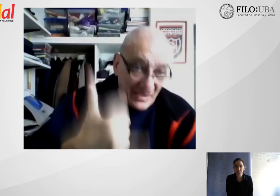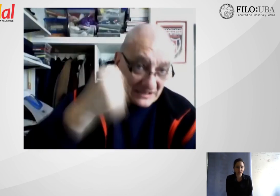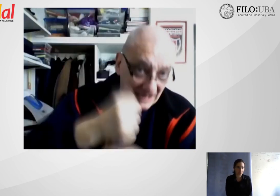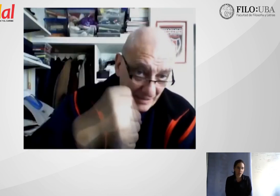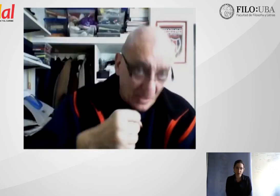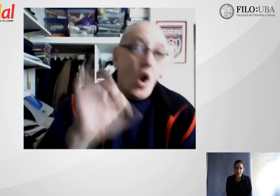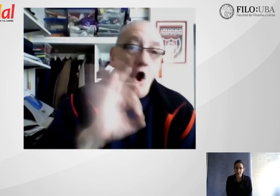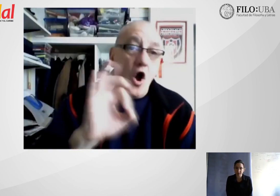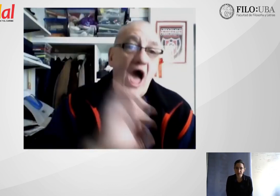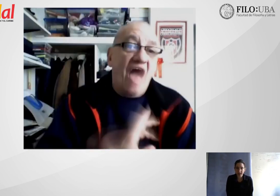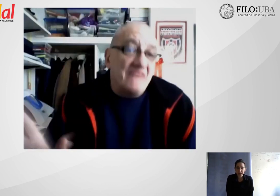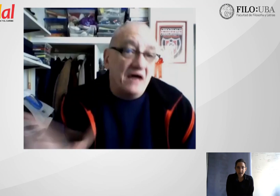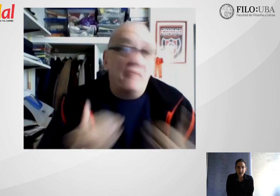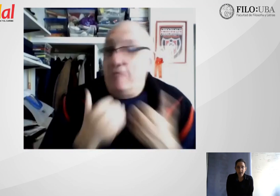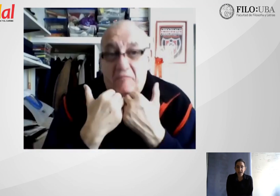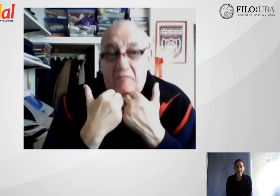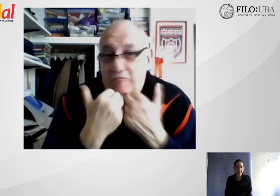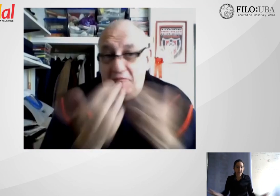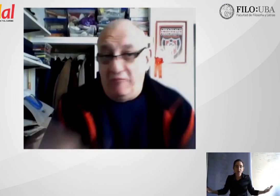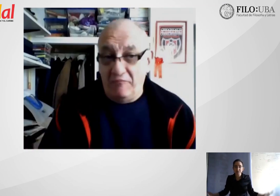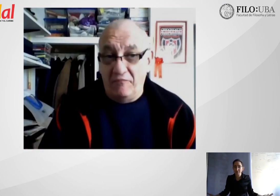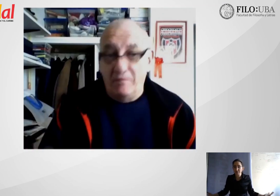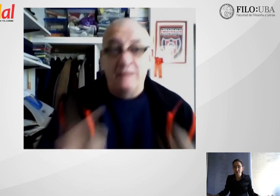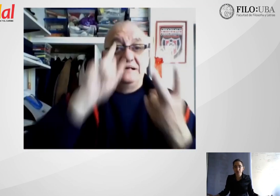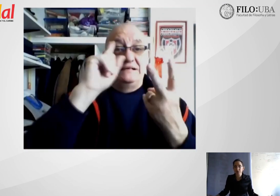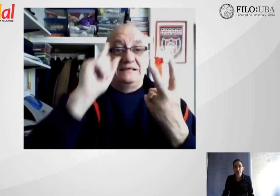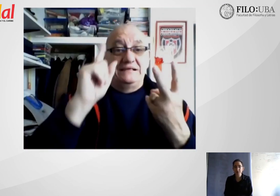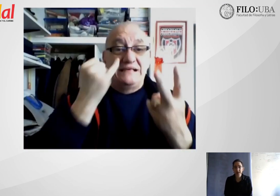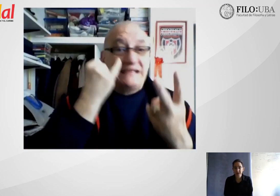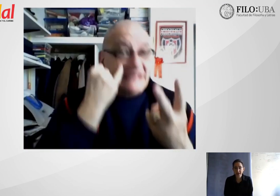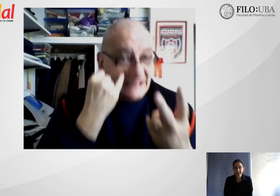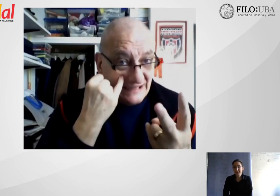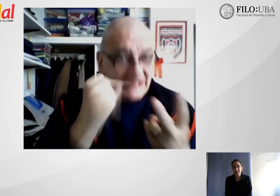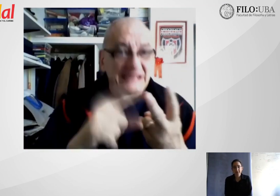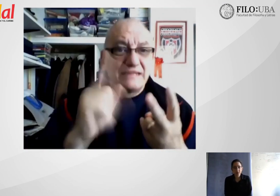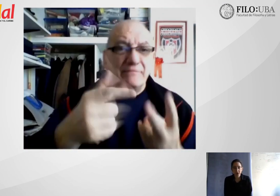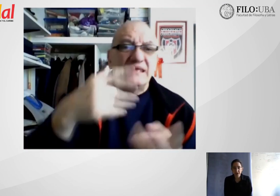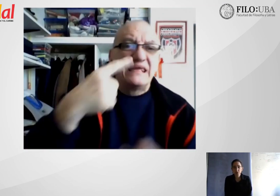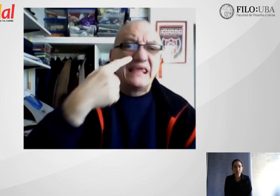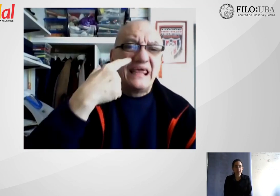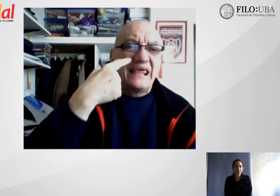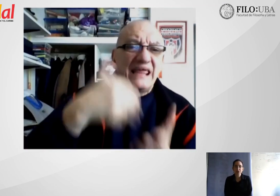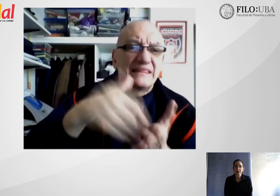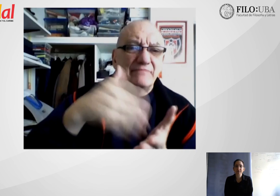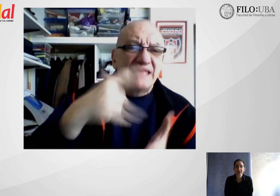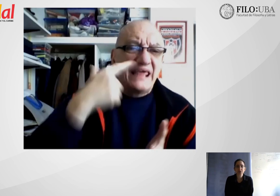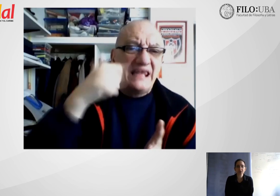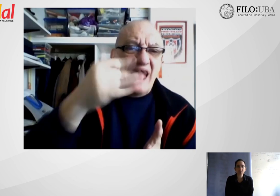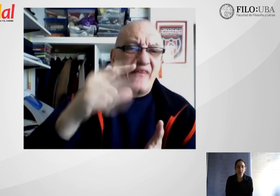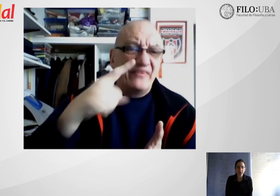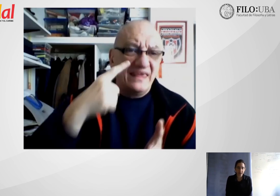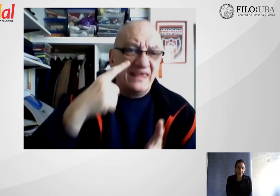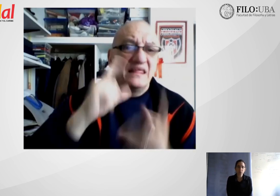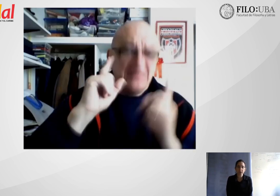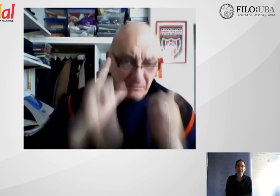ninguna respuesta como asociaciones. La verdad que no sé bien qué está pasando con el ACOM, ni tampoco si la Confederación